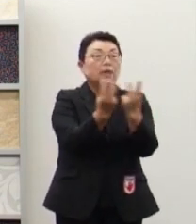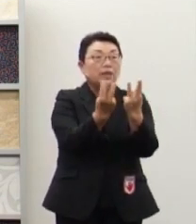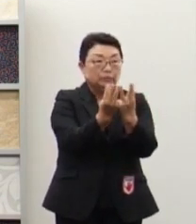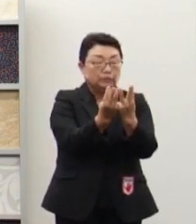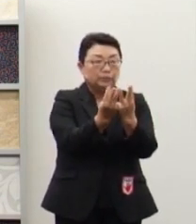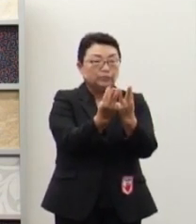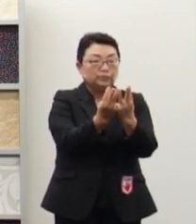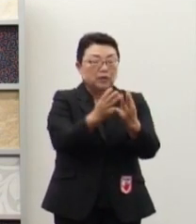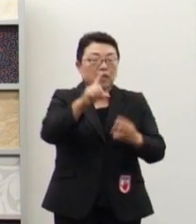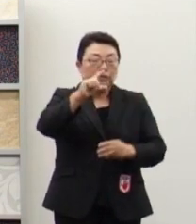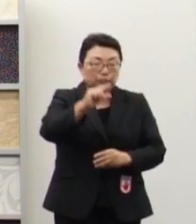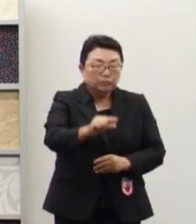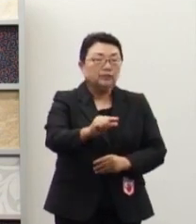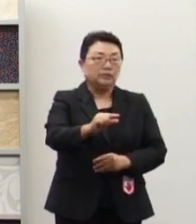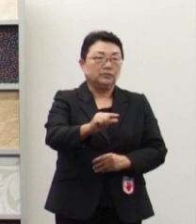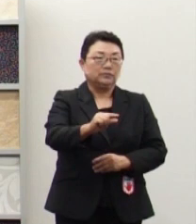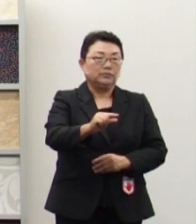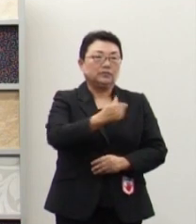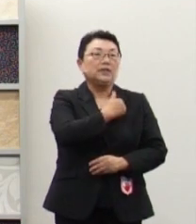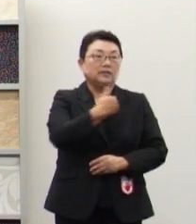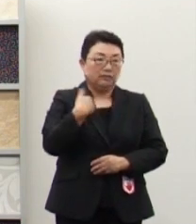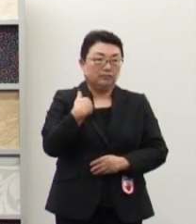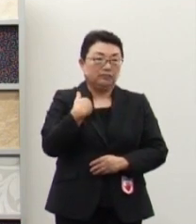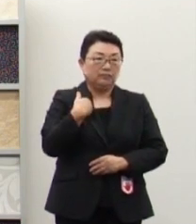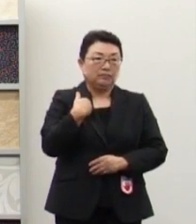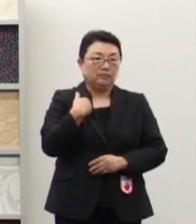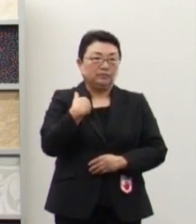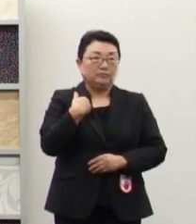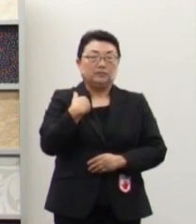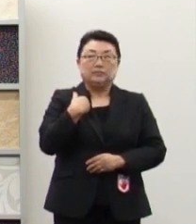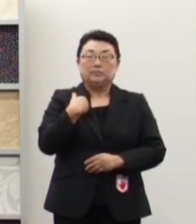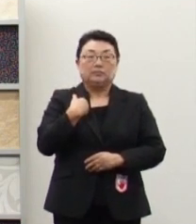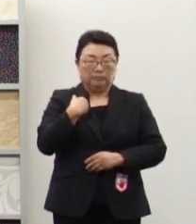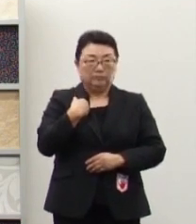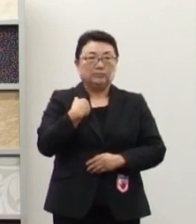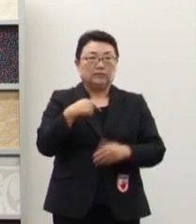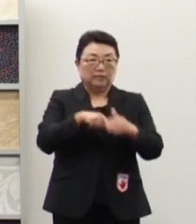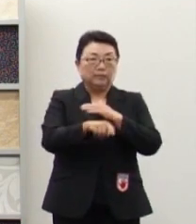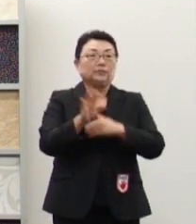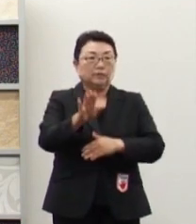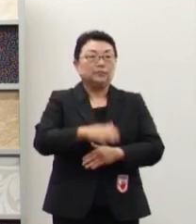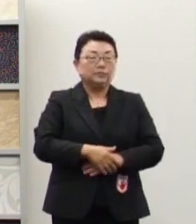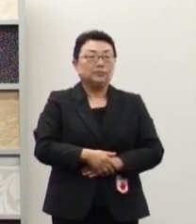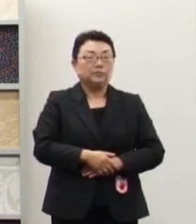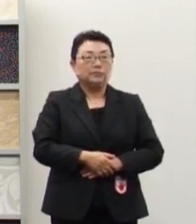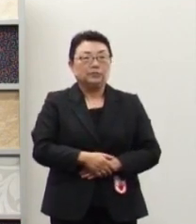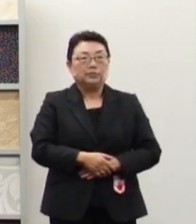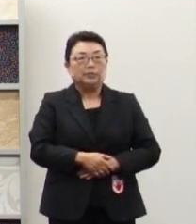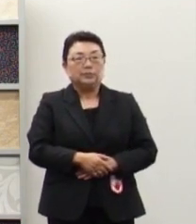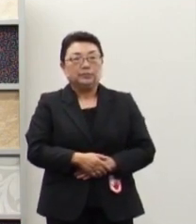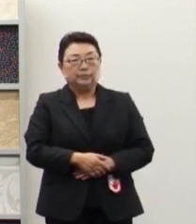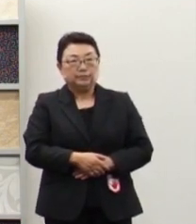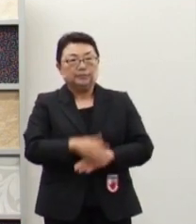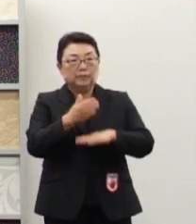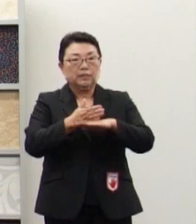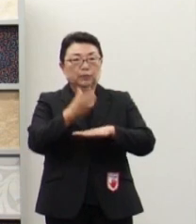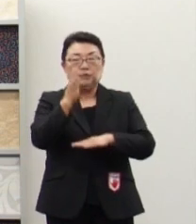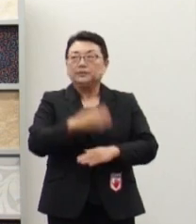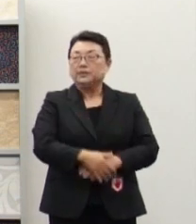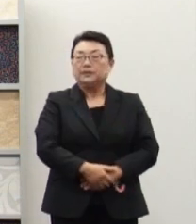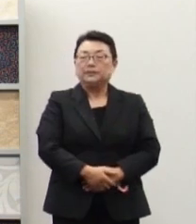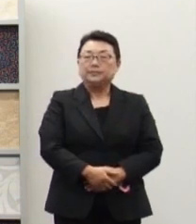安定して低い水準にとどまっている、この点だと思います。 わかりました、ありがとうございます